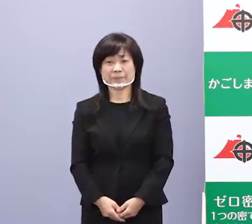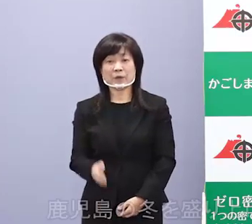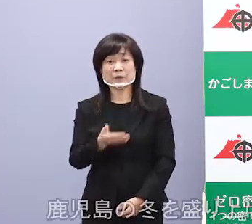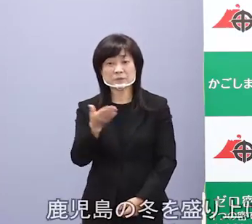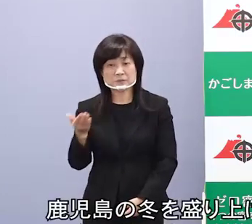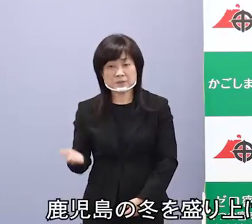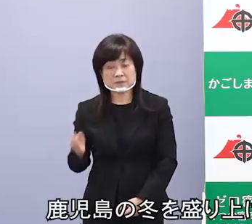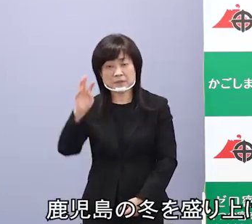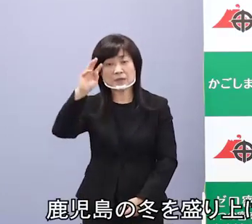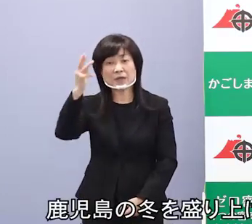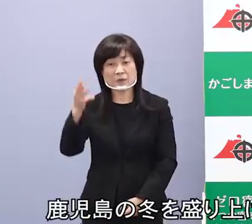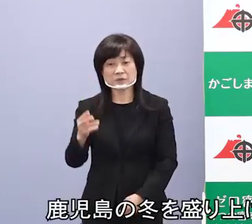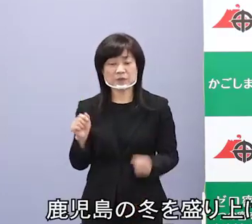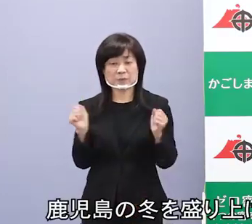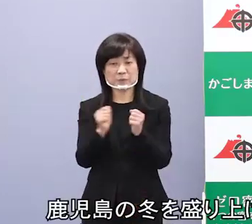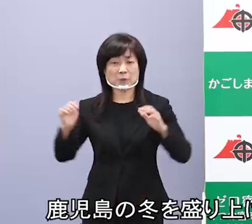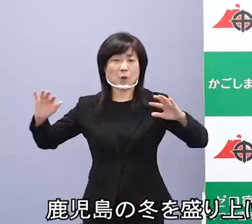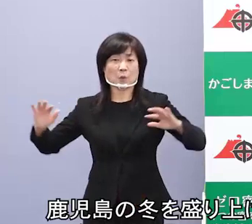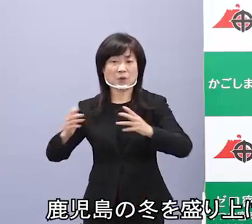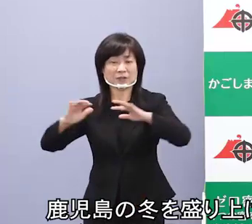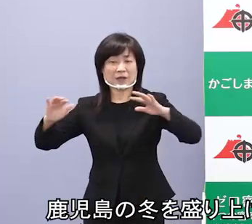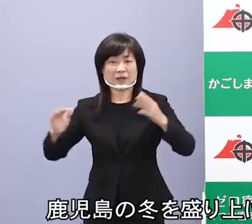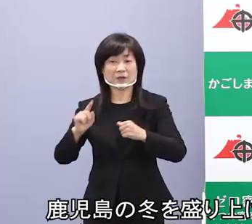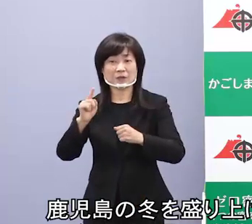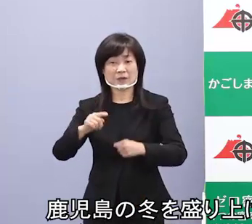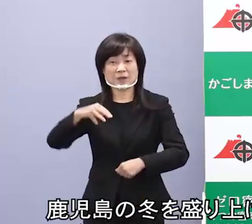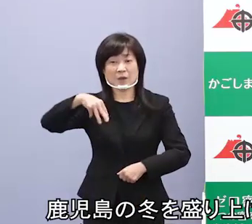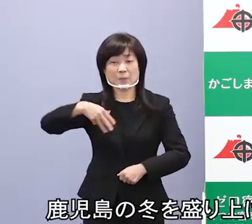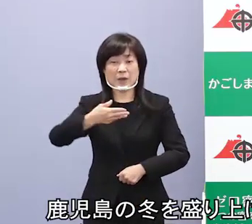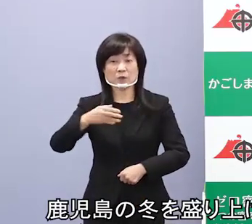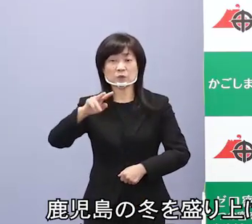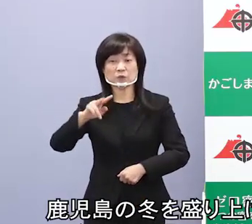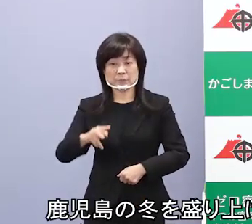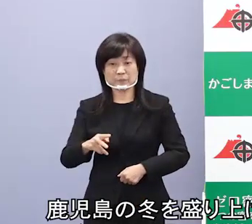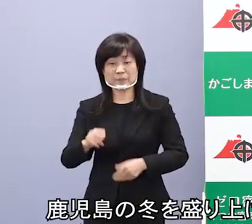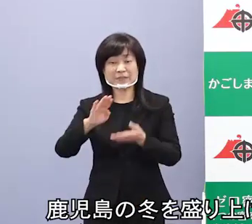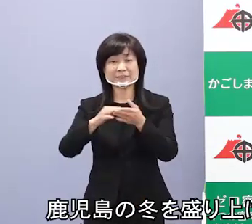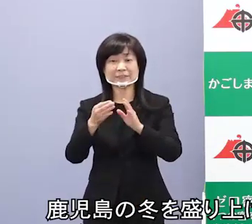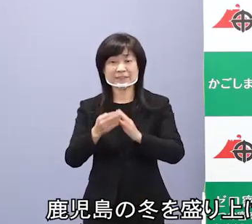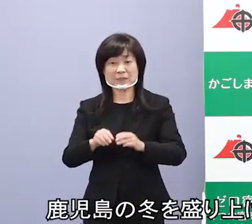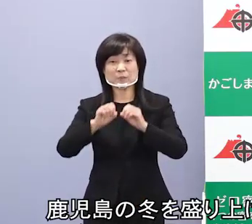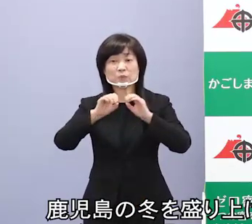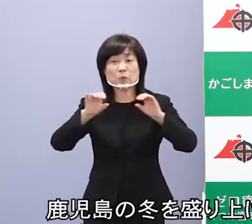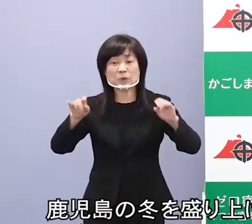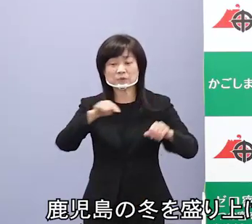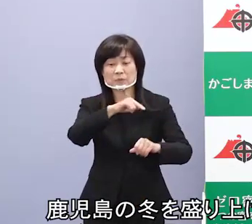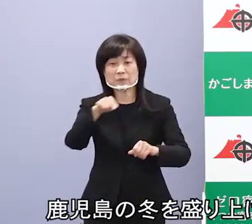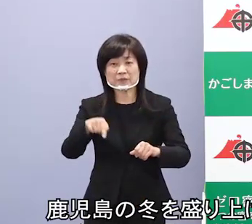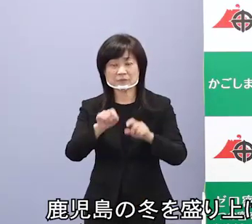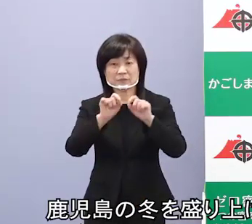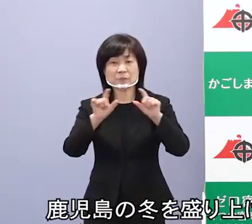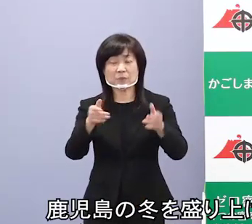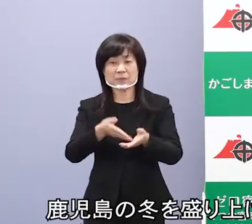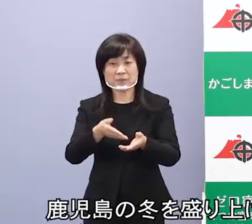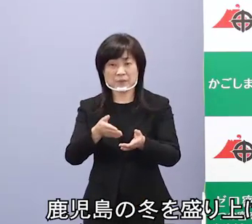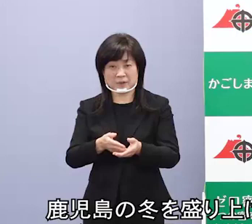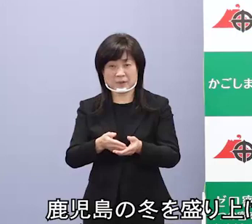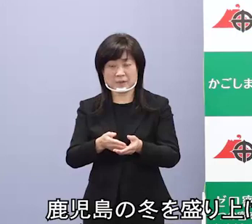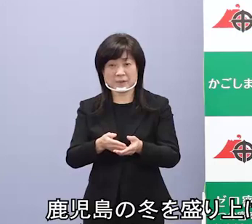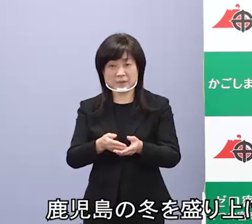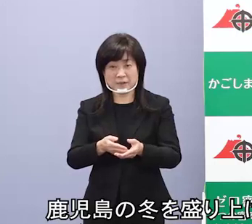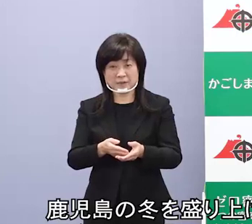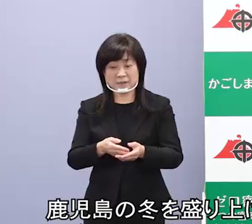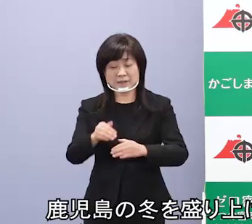次に鹿児島の冬を盛り上げるマグマシティプロモーションについてご説明いたします。まずメイン企画